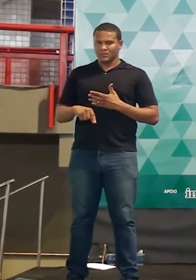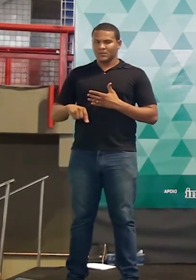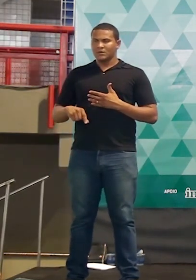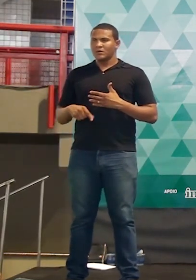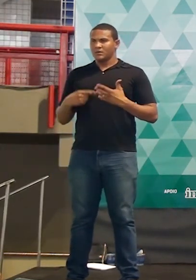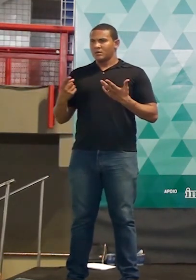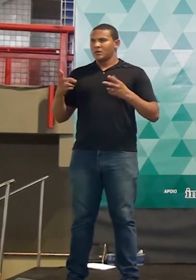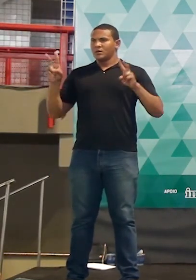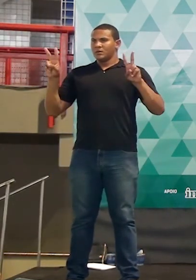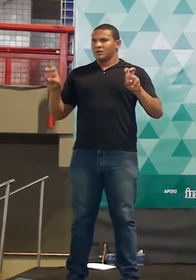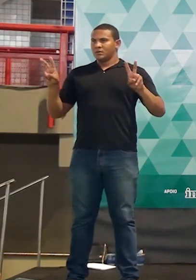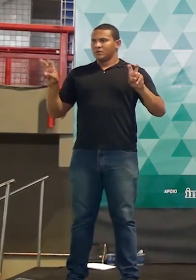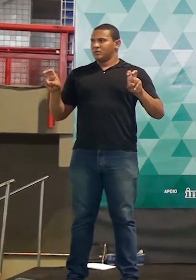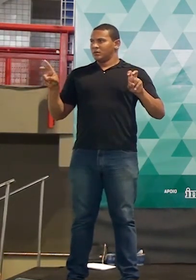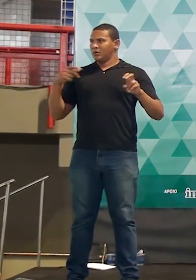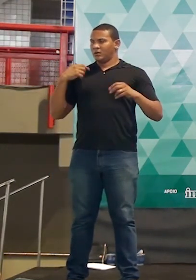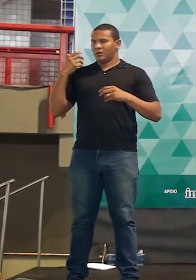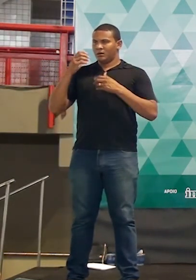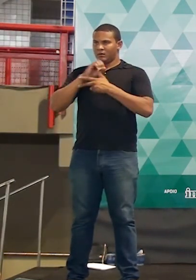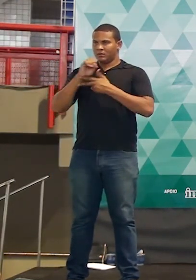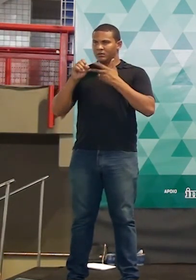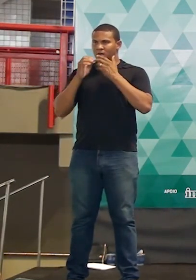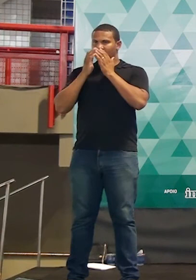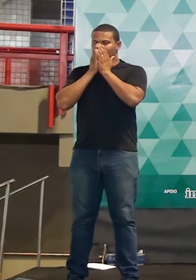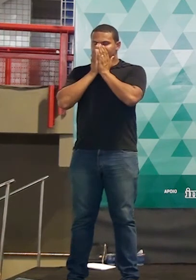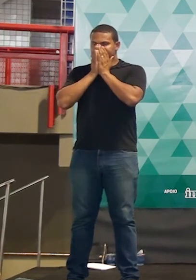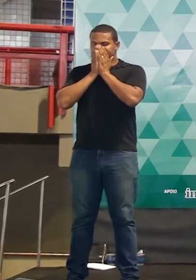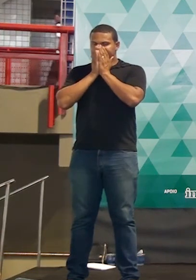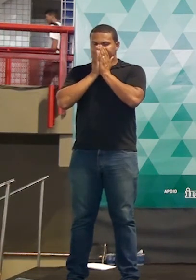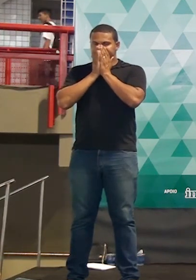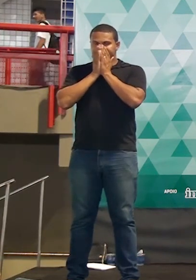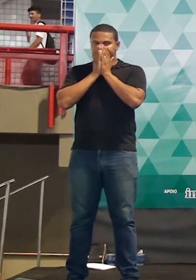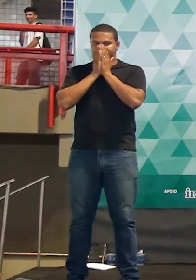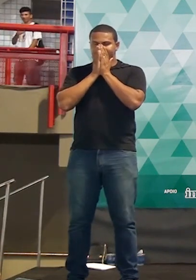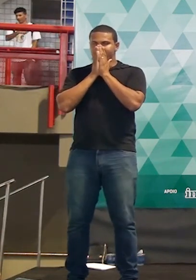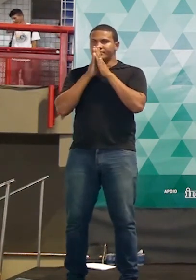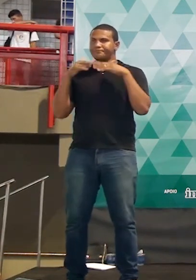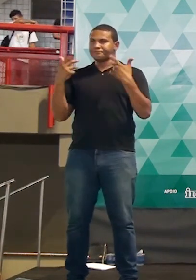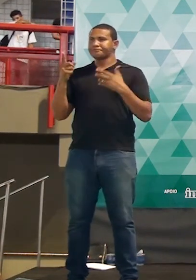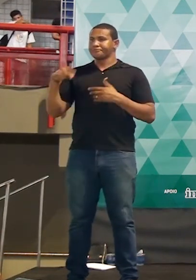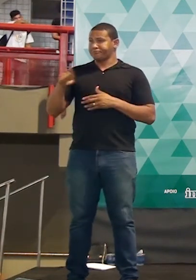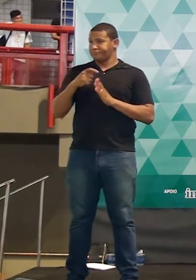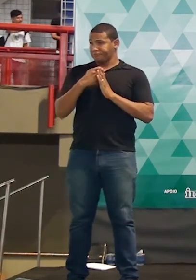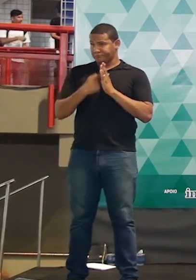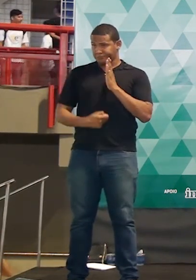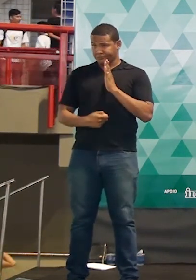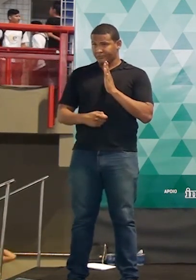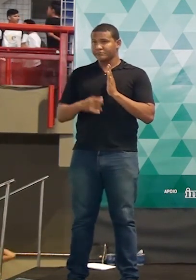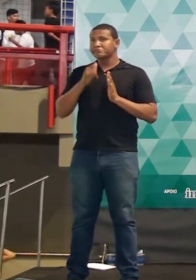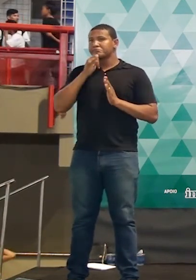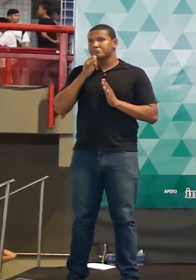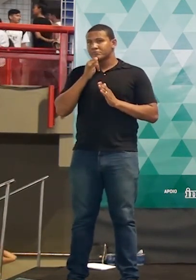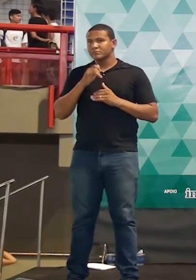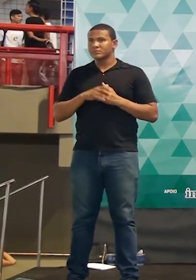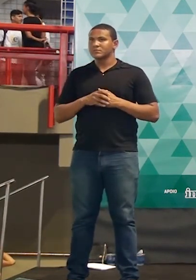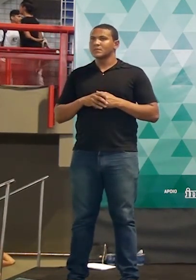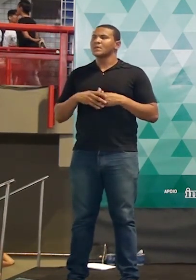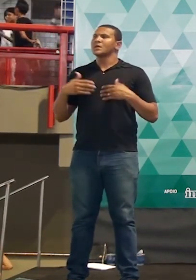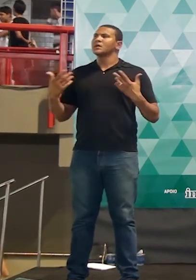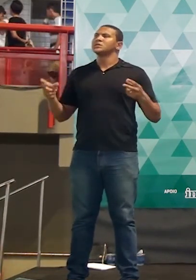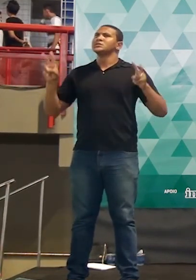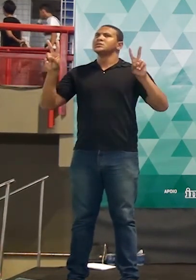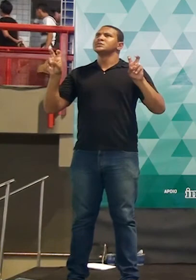áreas solicitadas pelo Enem. Quem vai fazer a redação Enem, quanto aos